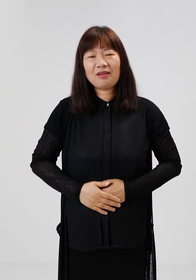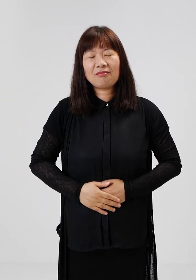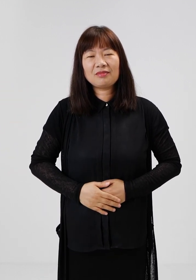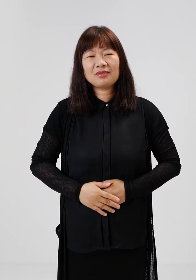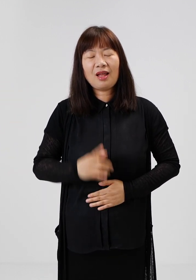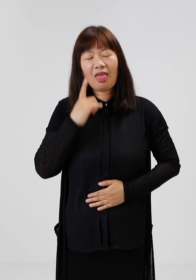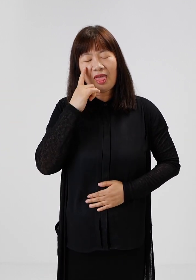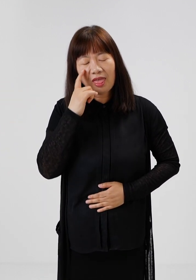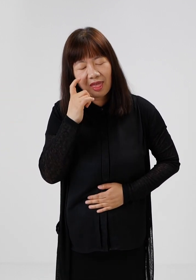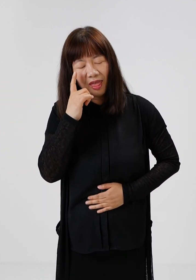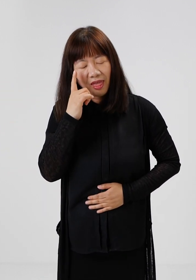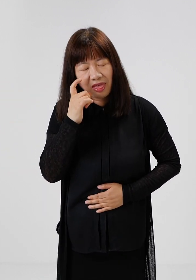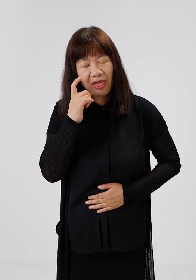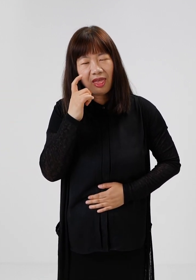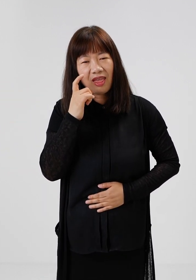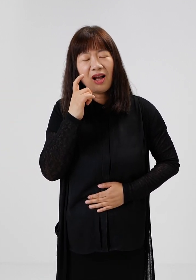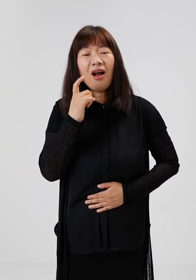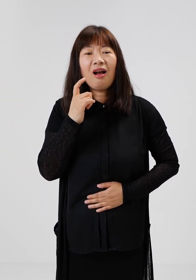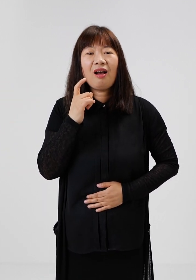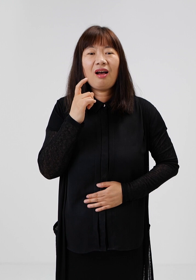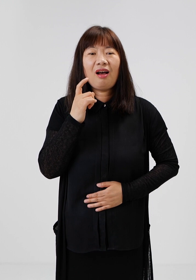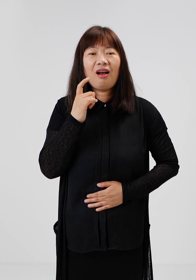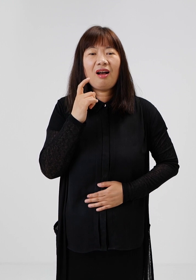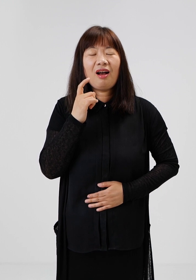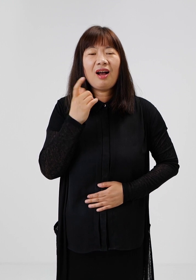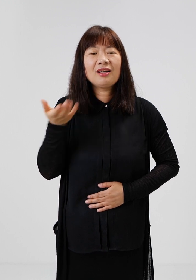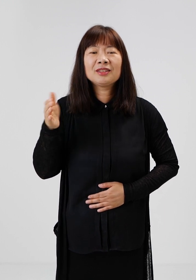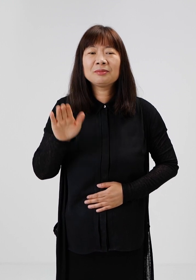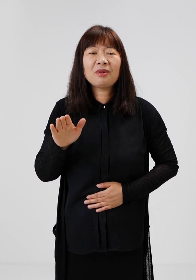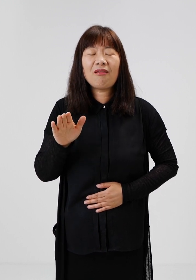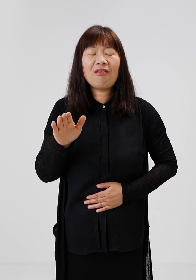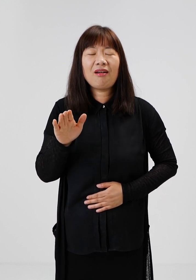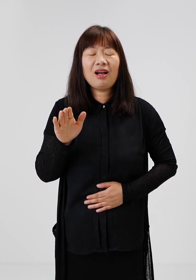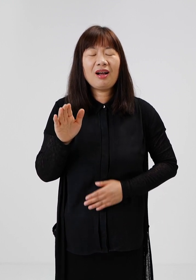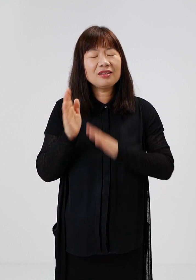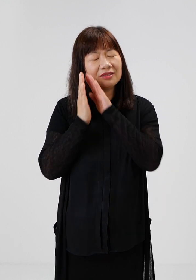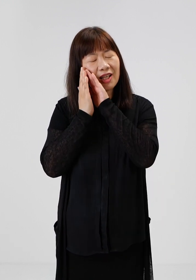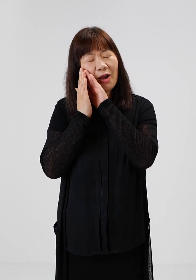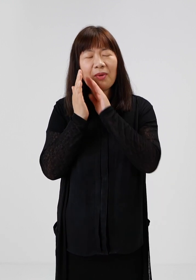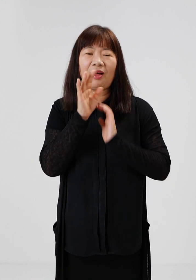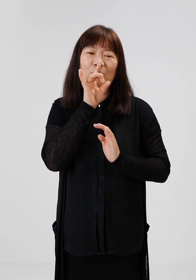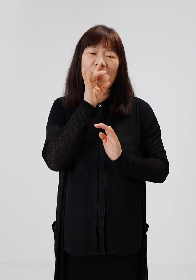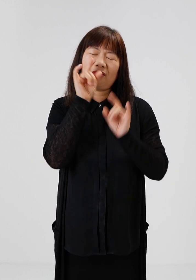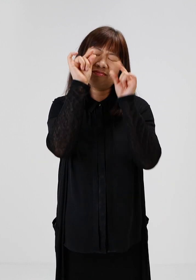때 읽는다면서요. 바로 취침에 들어간대요. 그러면